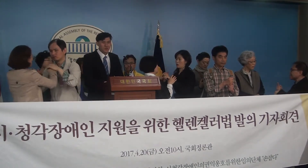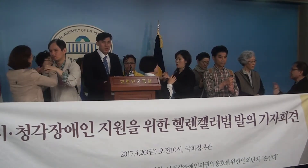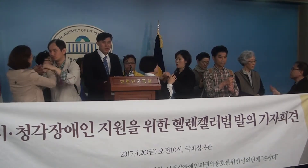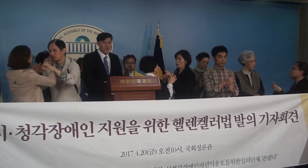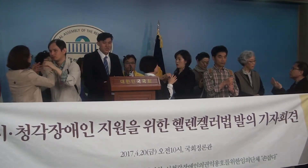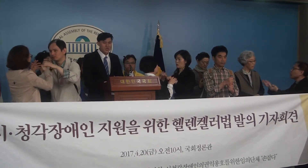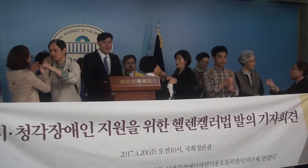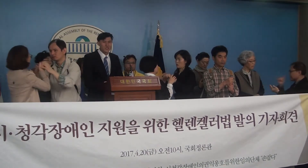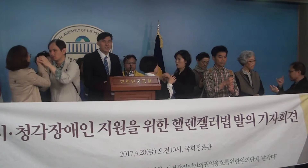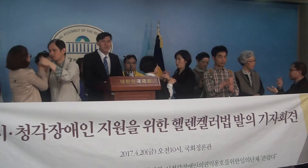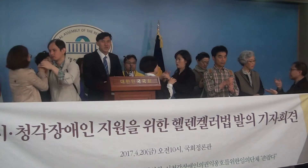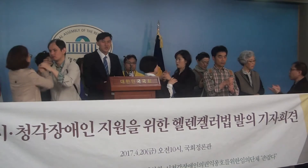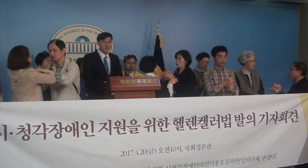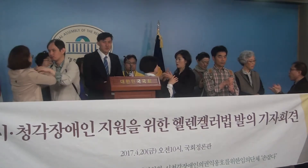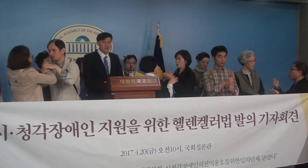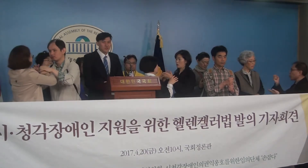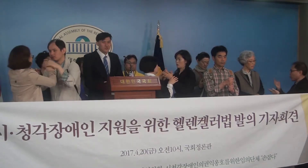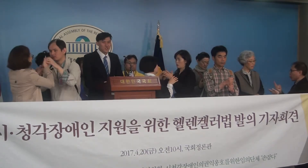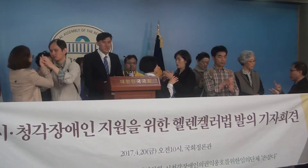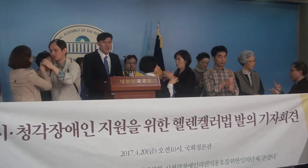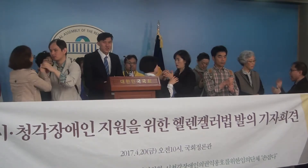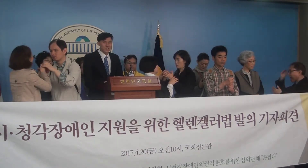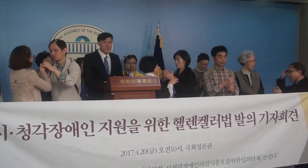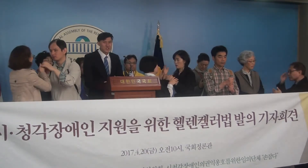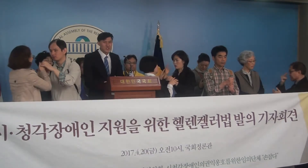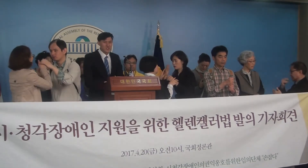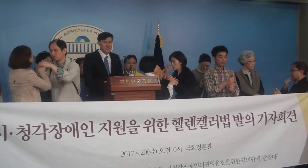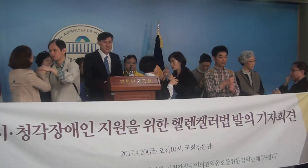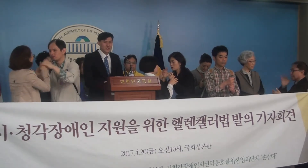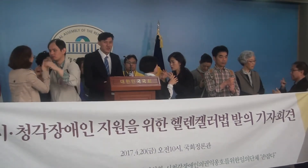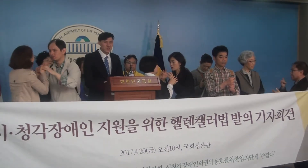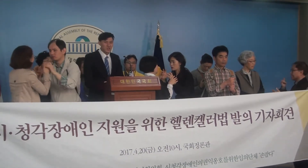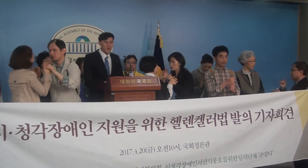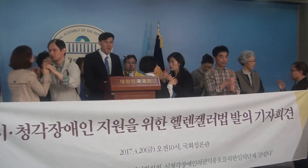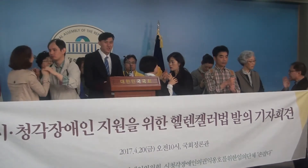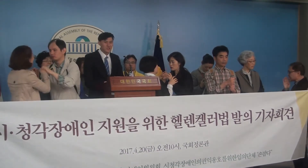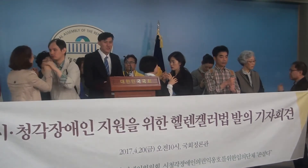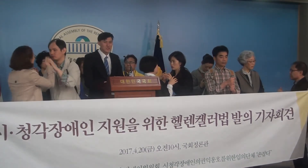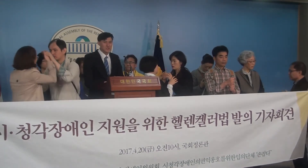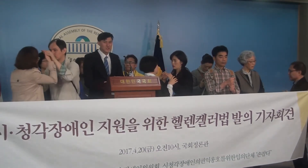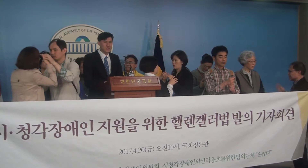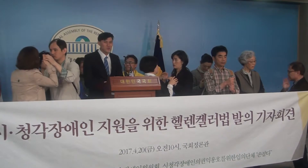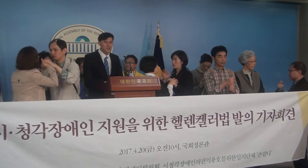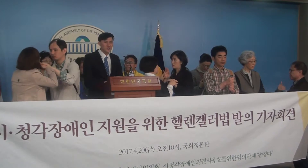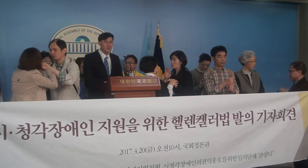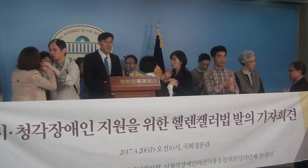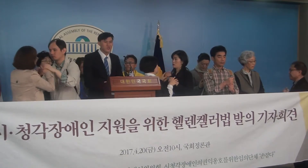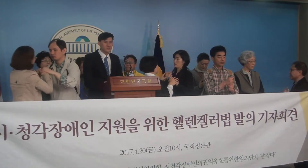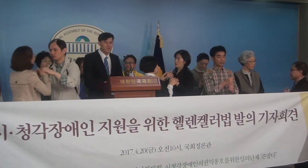있는 그런 제도이자 또 우리나라 시청각장애인들이 절실히 바라는